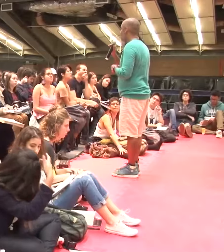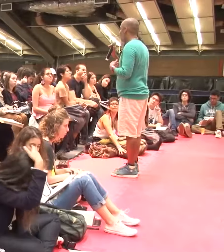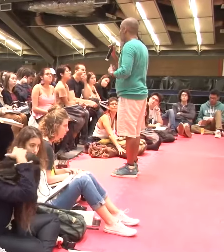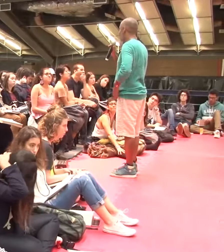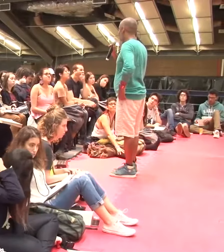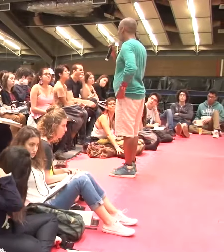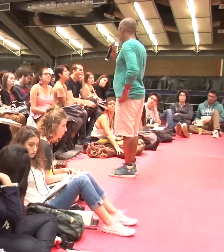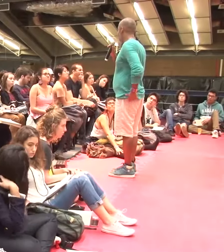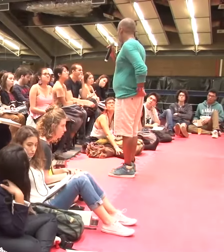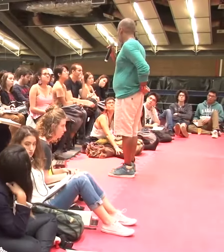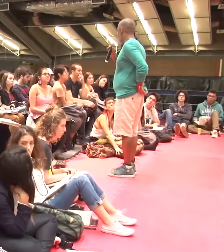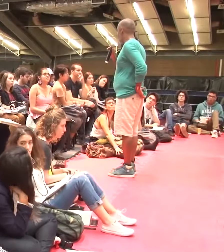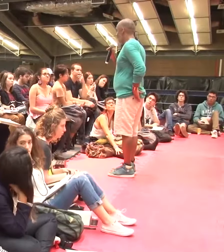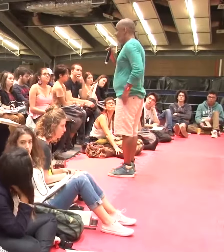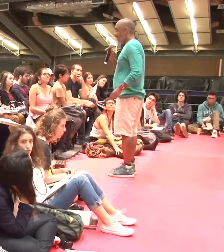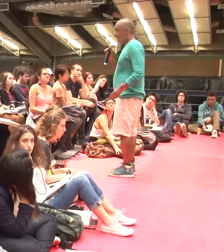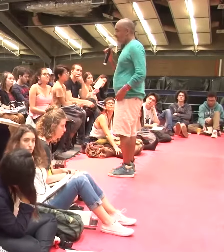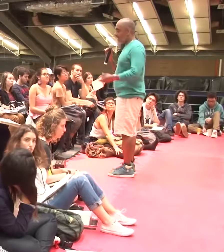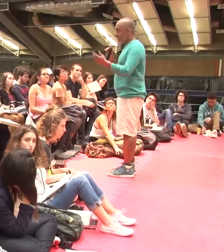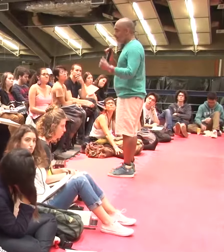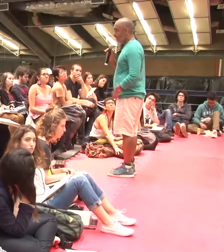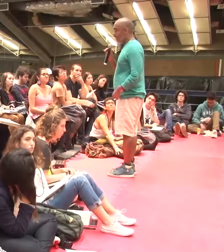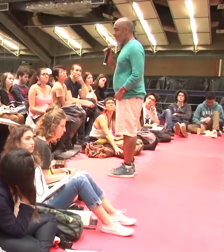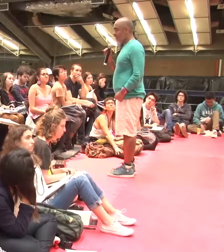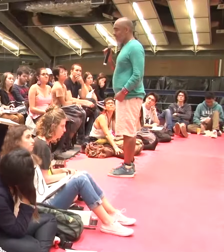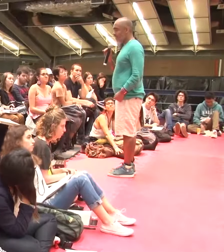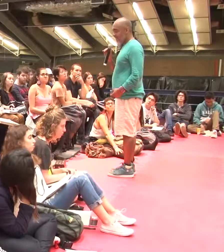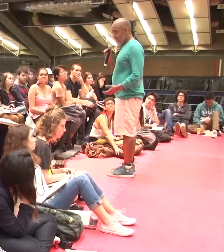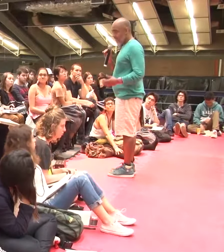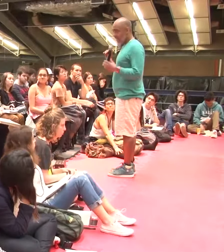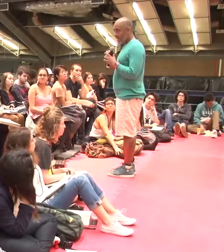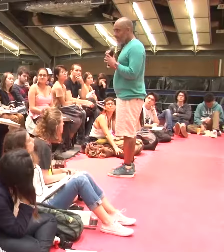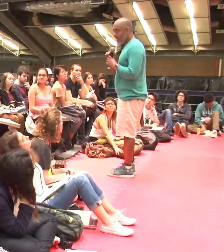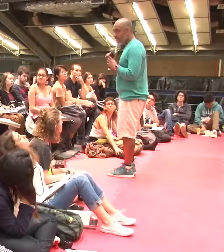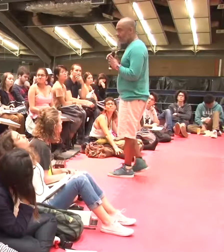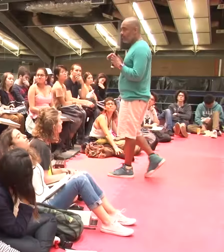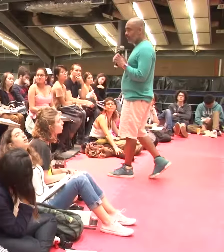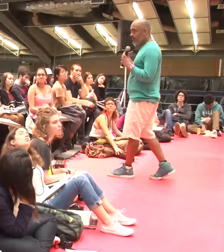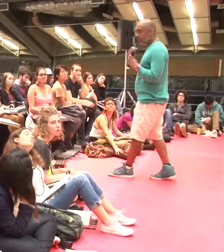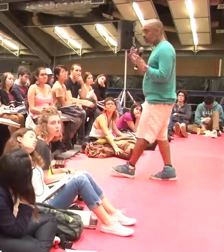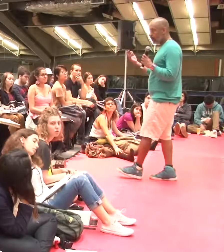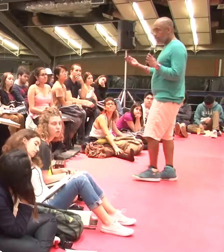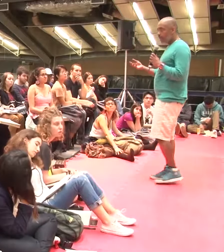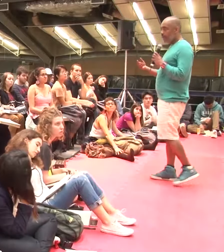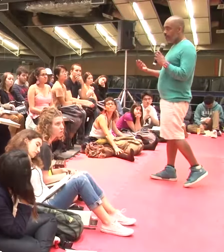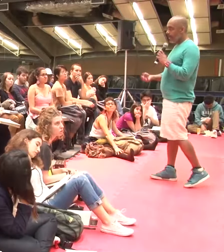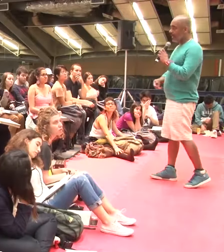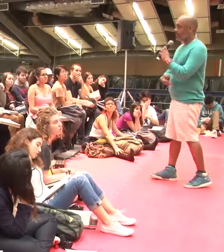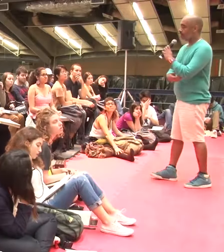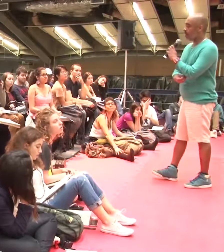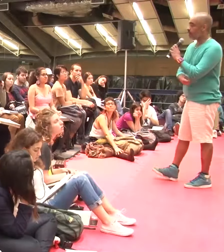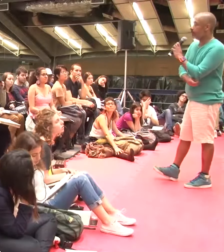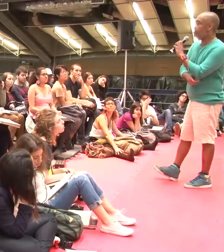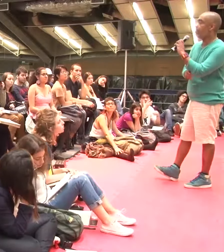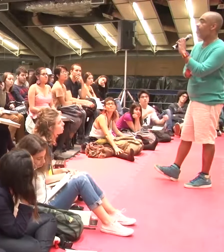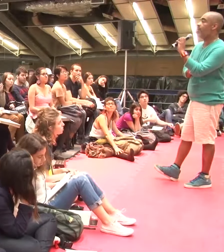Desde as mais toscas, né, como Isadora é uma rosa, até metáforas muito elaboradas,